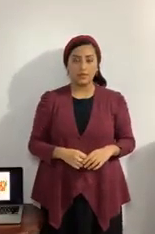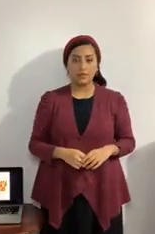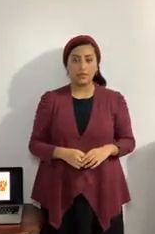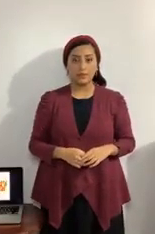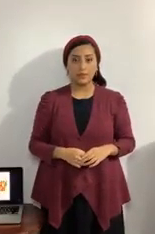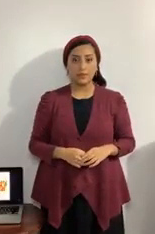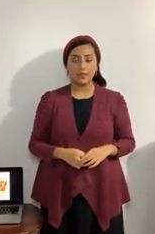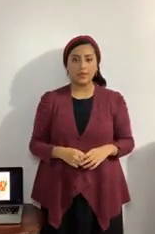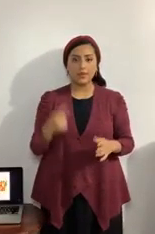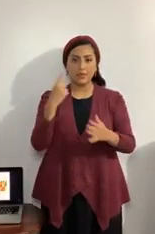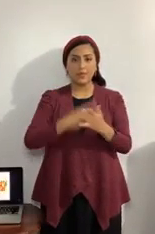¿qué pasó aquí?